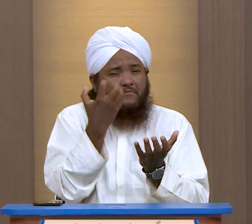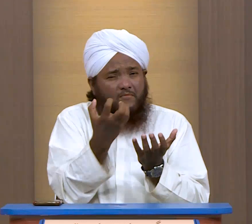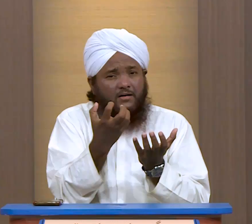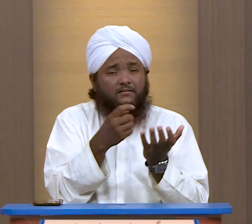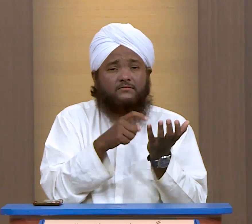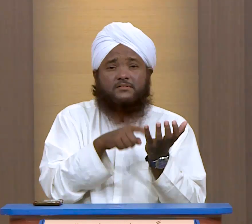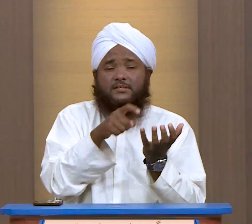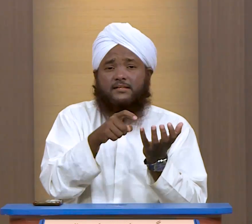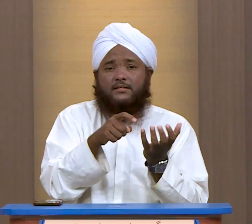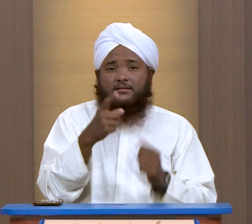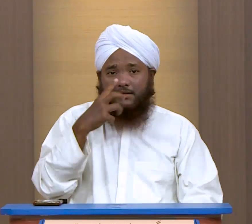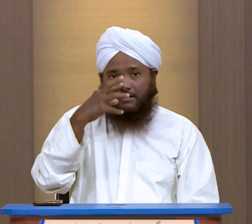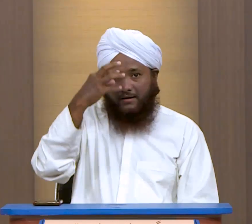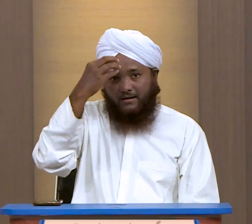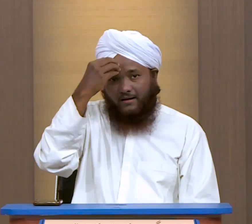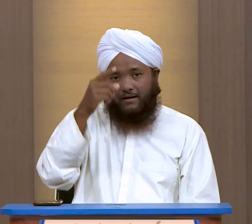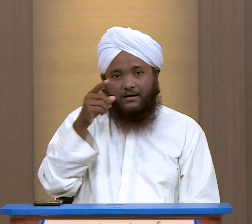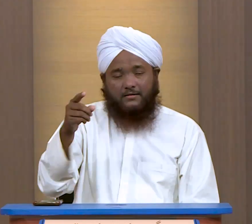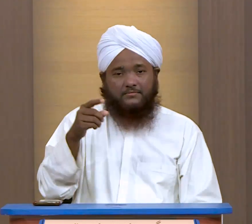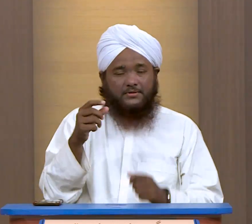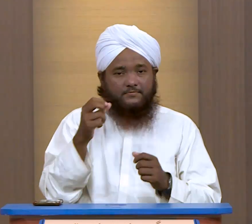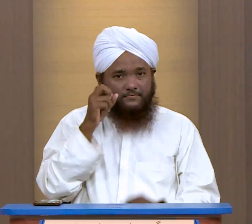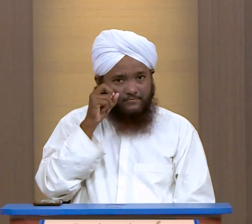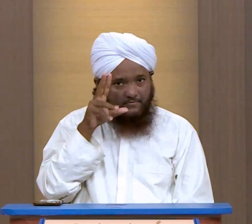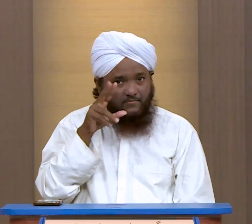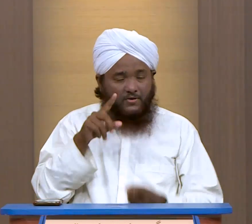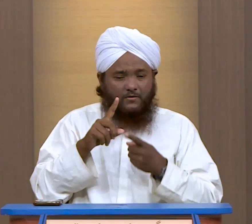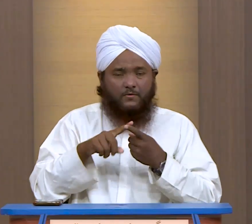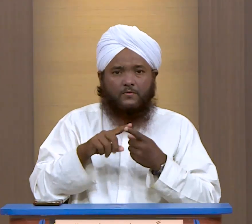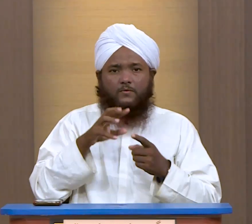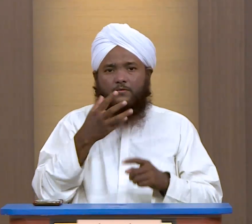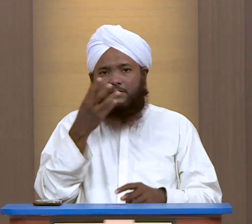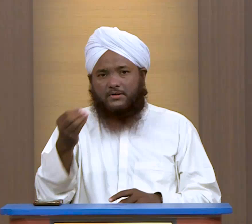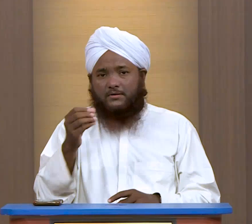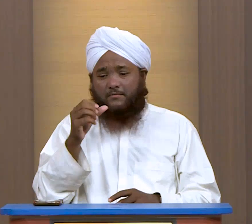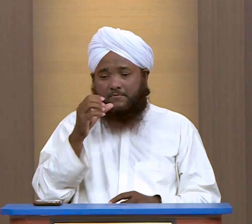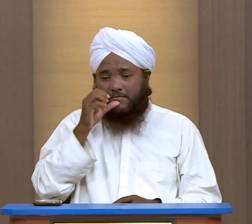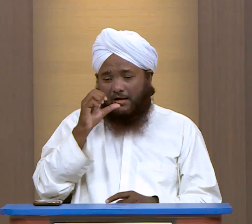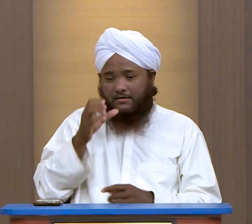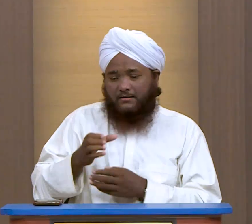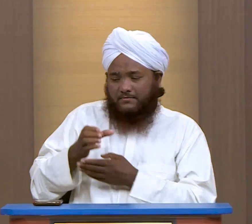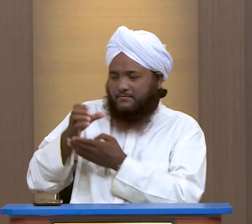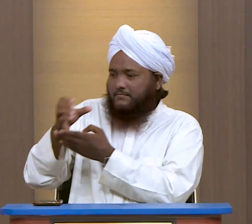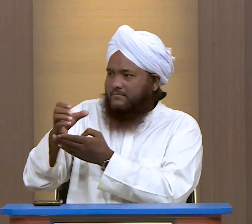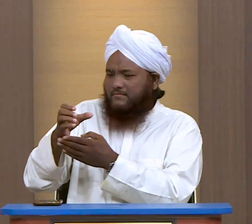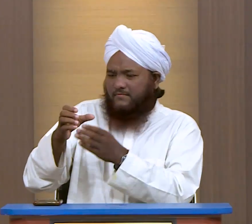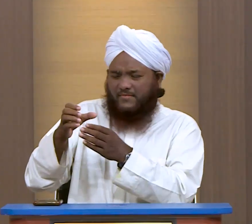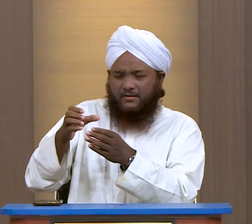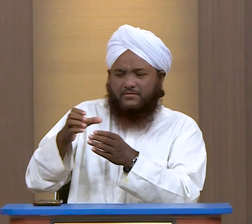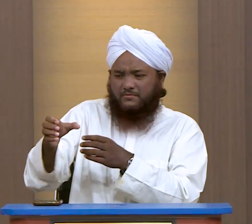بہرحال جب والدہ محترمہ بیدار ہوئیں تو میں نے برتن پیش کیا۔ برف کی وجہ سے چپکی ہوئی انگلی جو